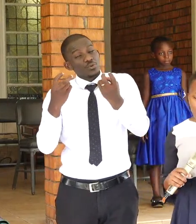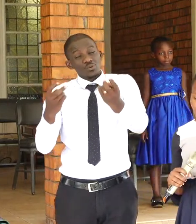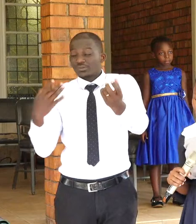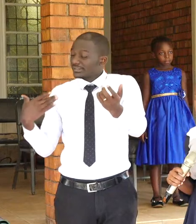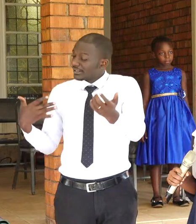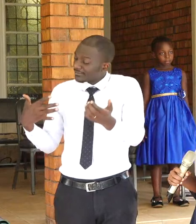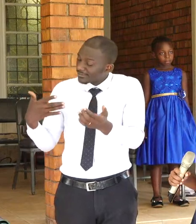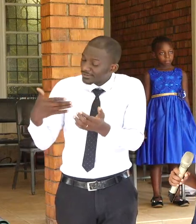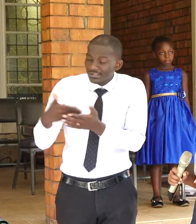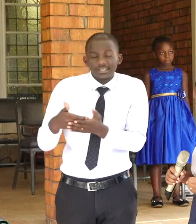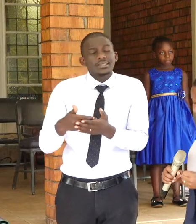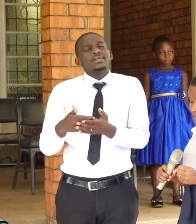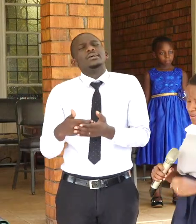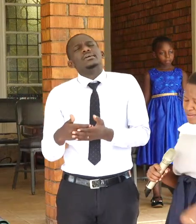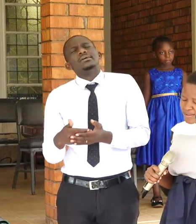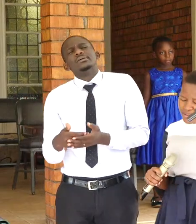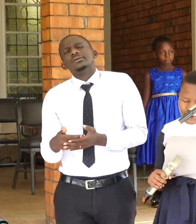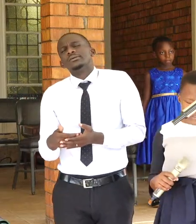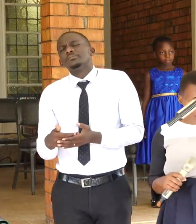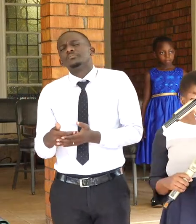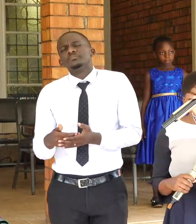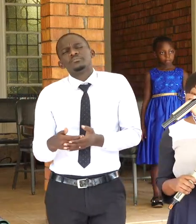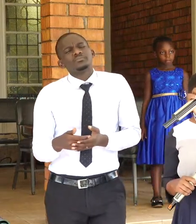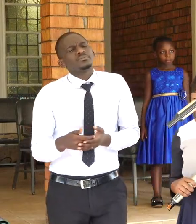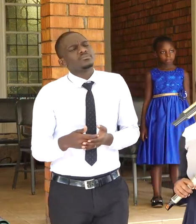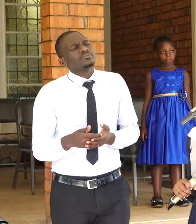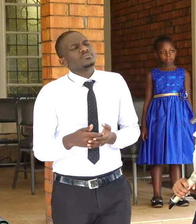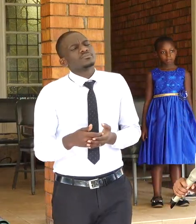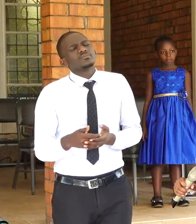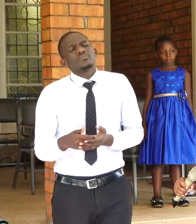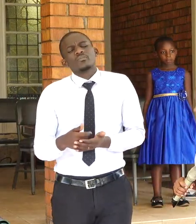olugendo luno jemvute